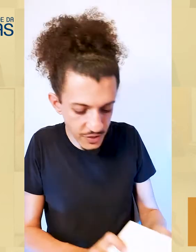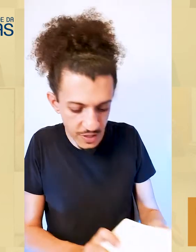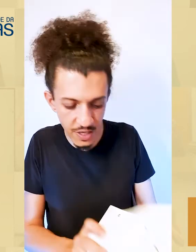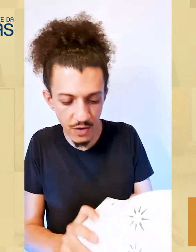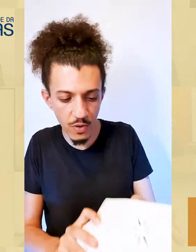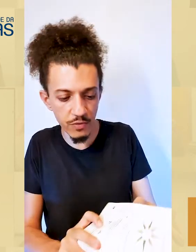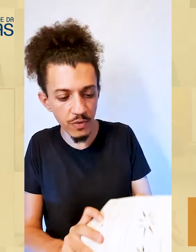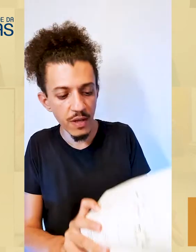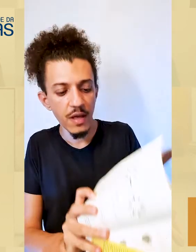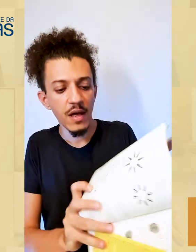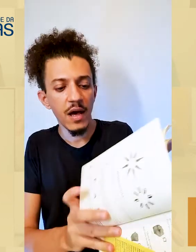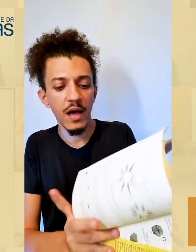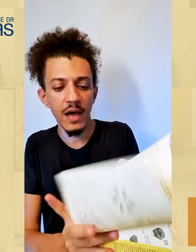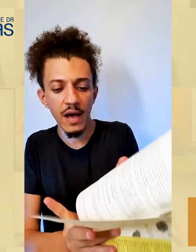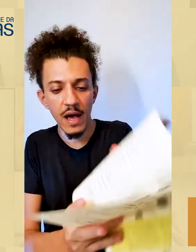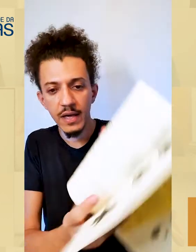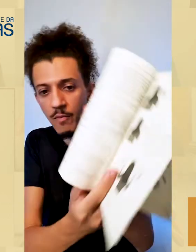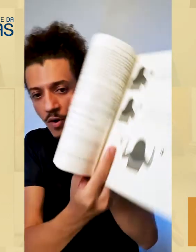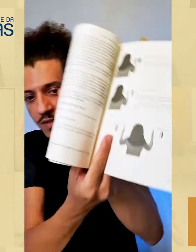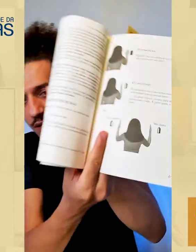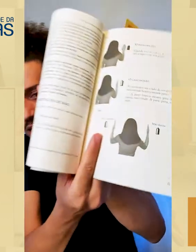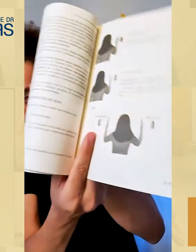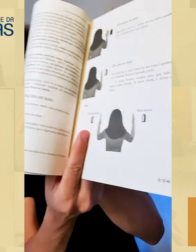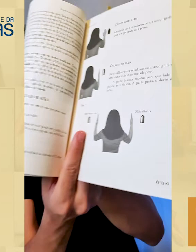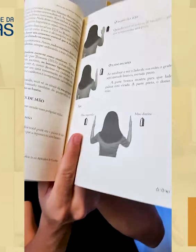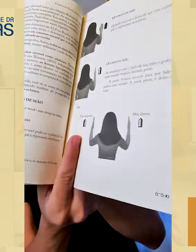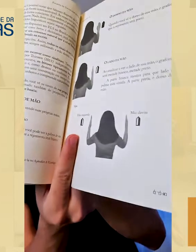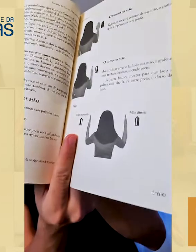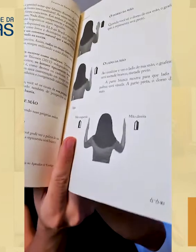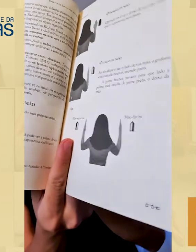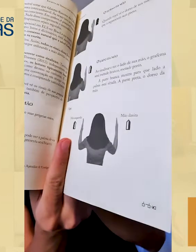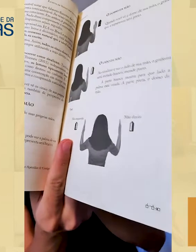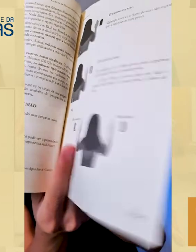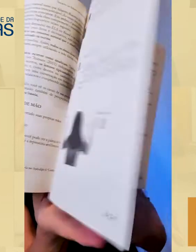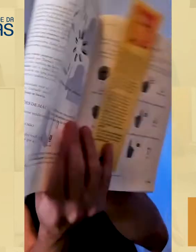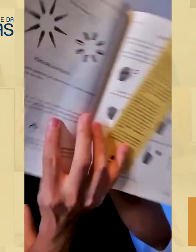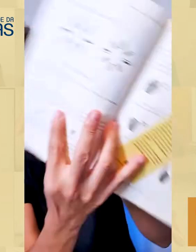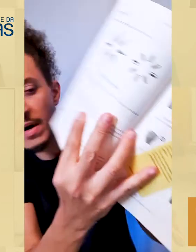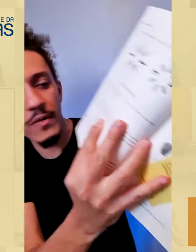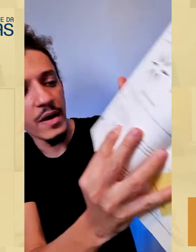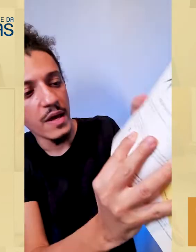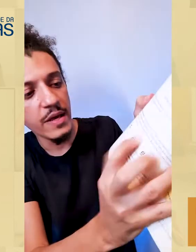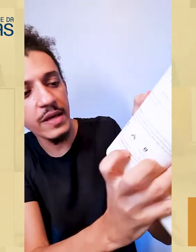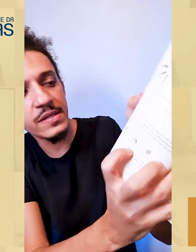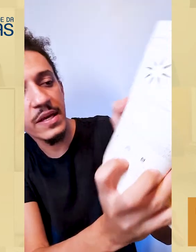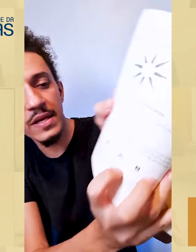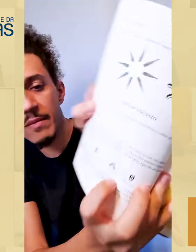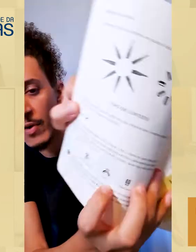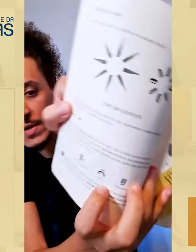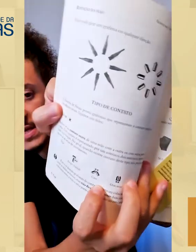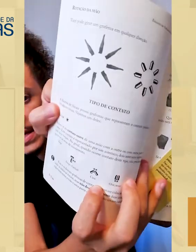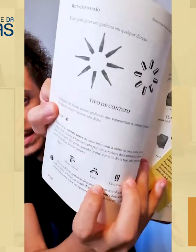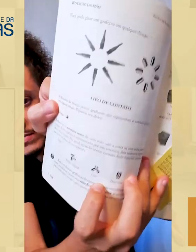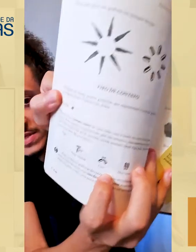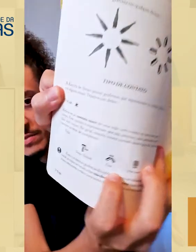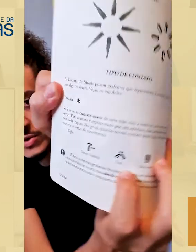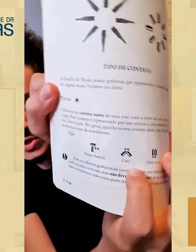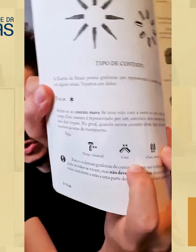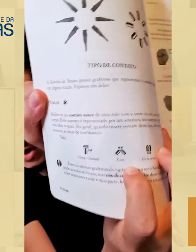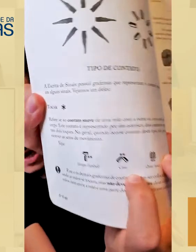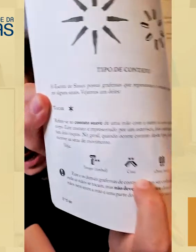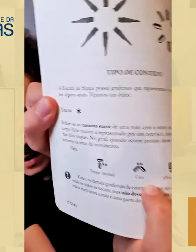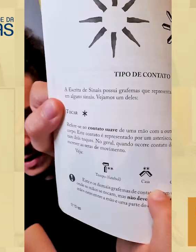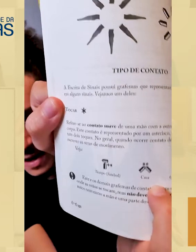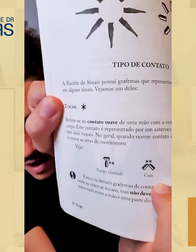à frente aqui, quando a Raquel mostra aqui essas configurações de mão, e em seguida mostra aqui que o símbolo